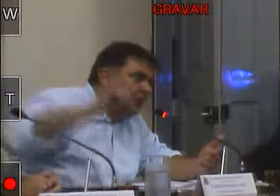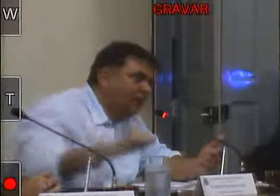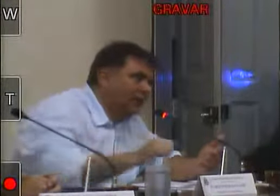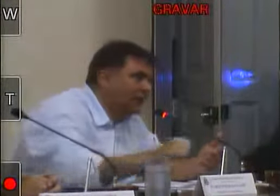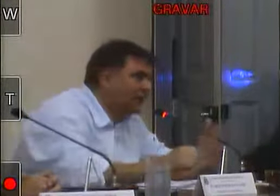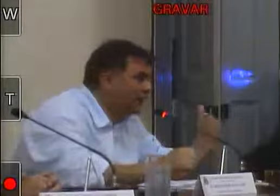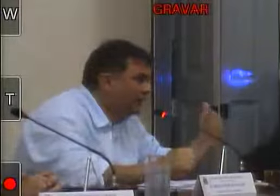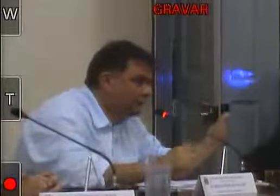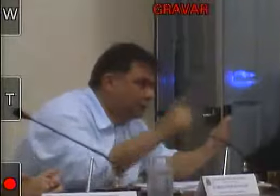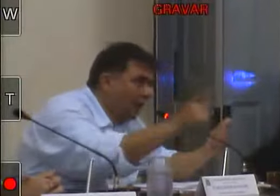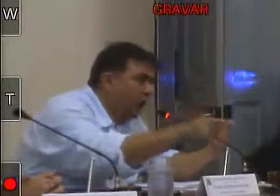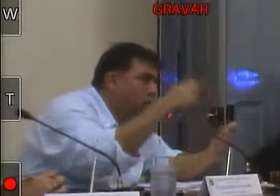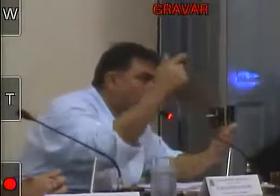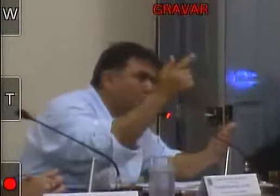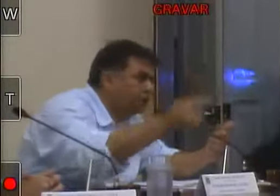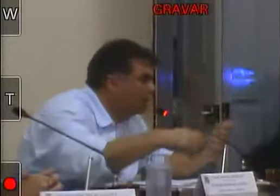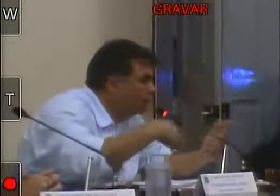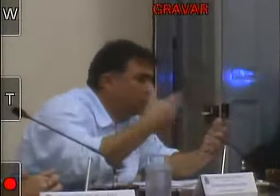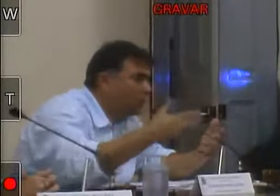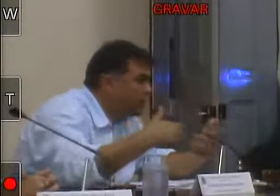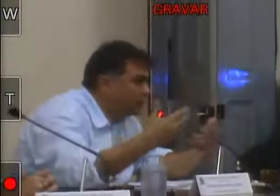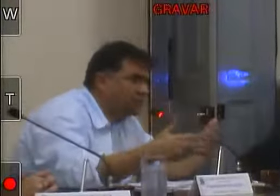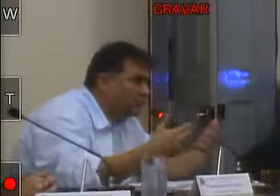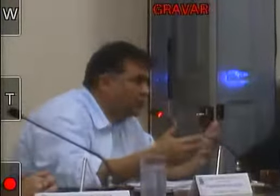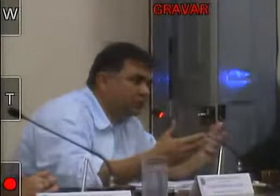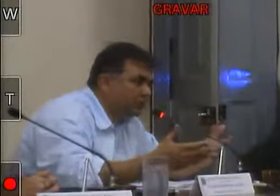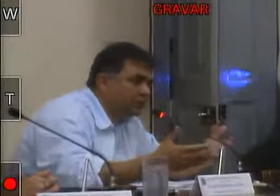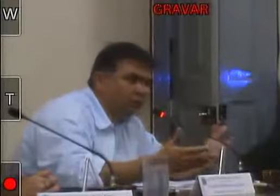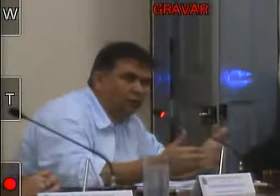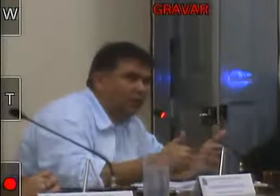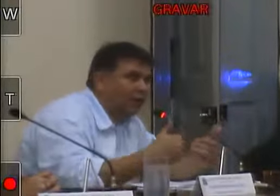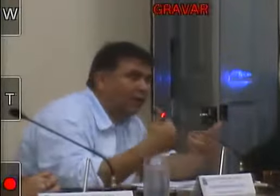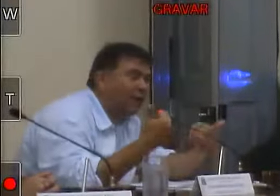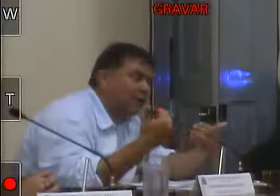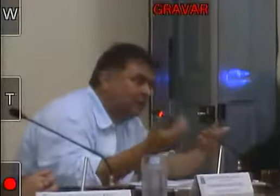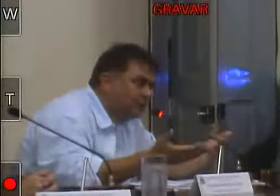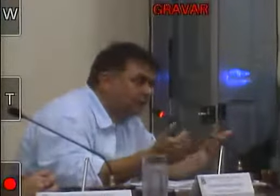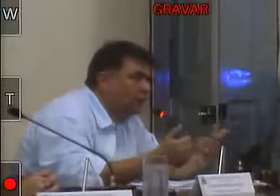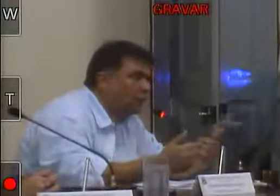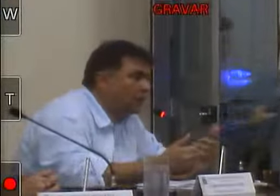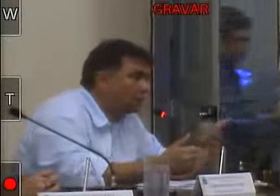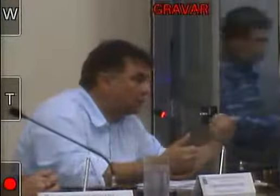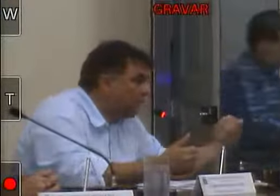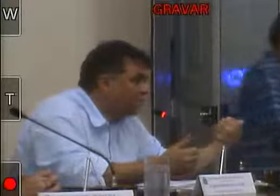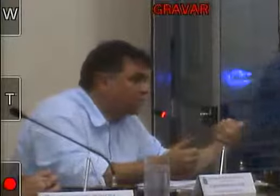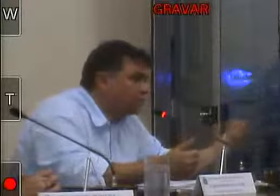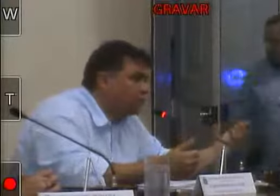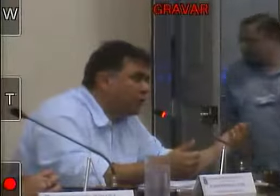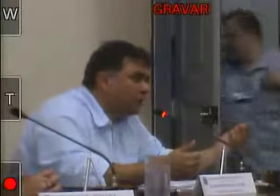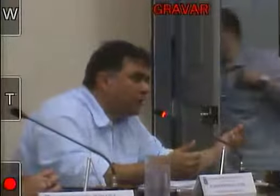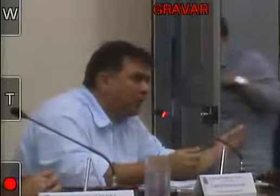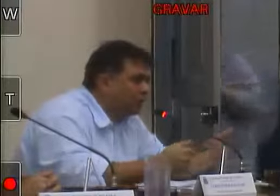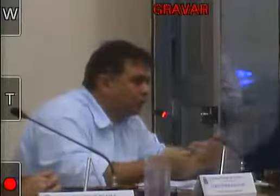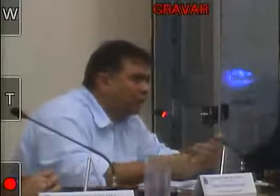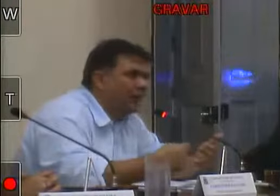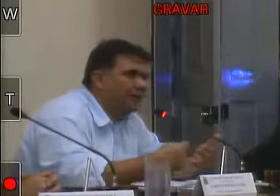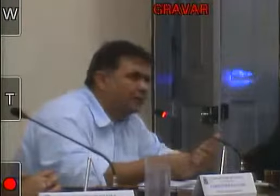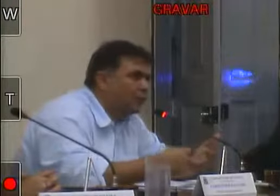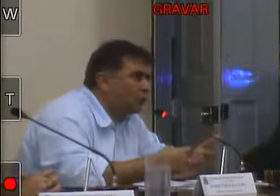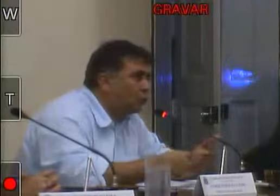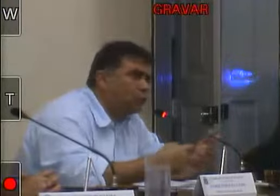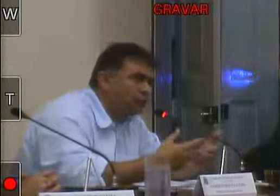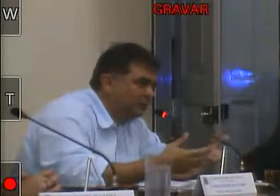de Chacrinha, Espala 1 e 2, que tem os sofrimentos assim, constantes com falta de água, São José das Palmeiras, os bairros que não estão contemplados, como Santa